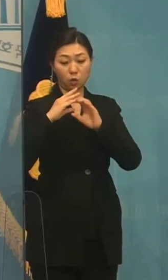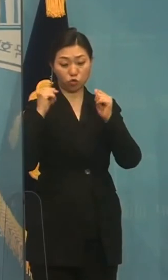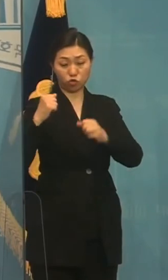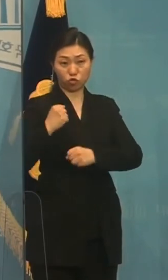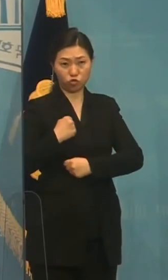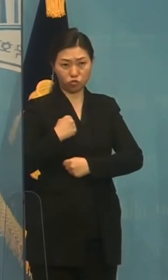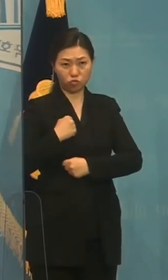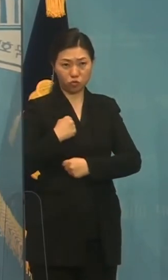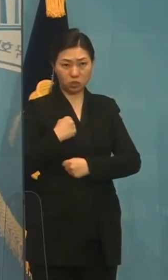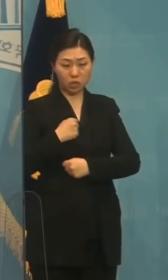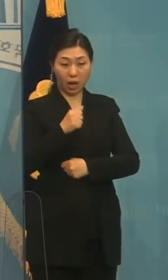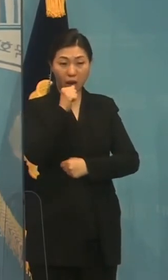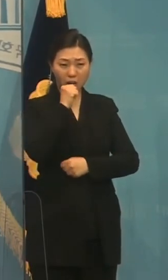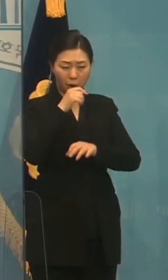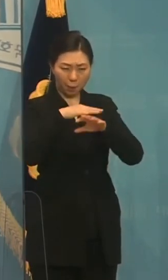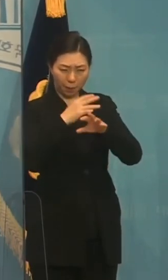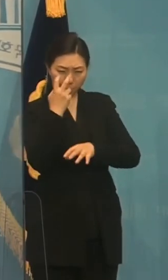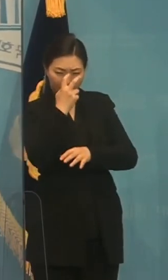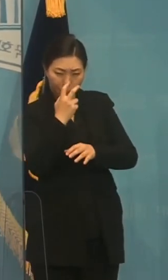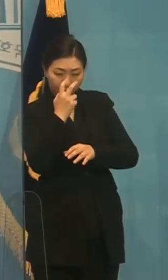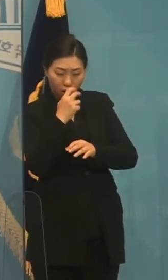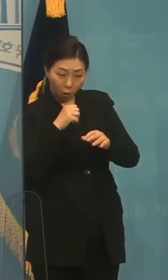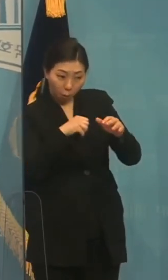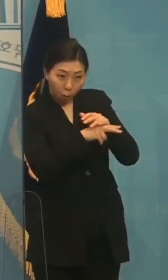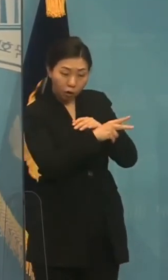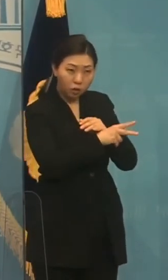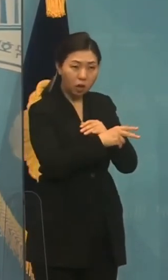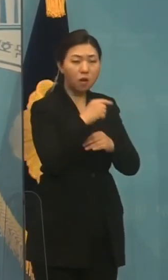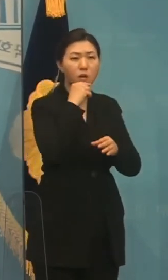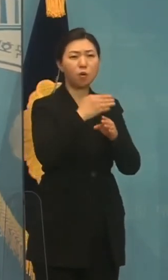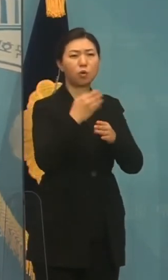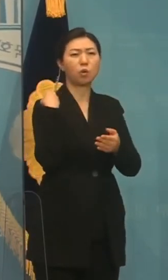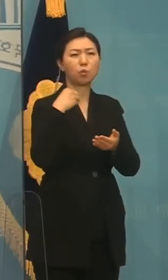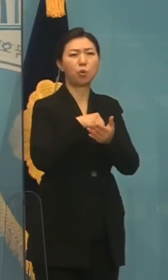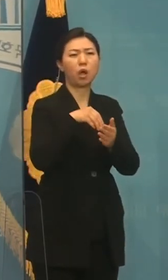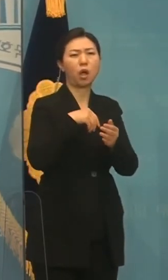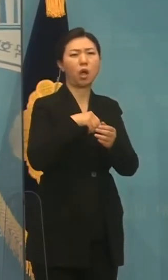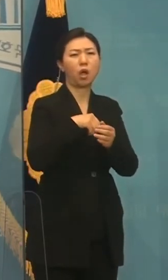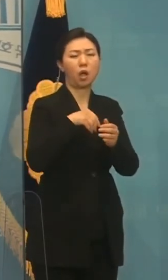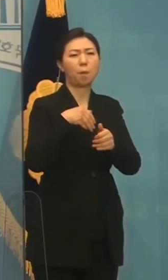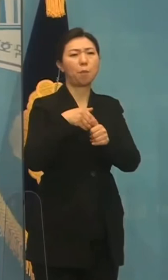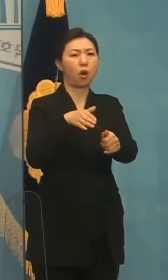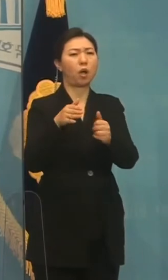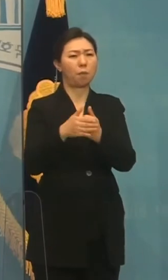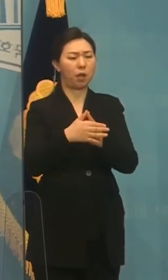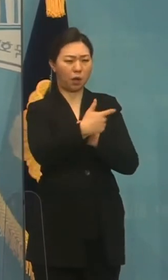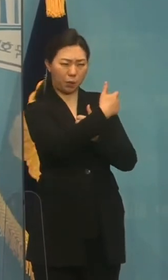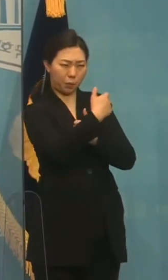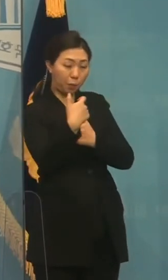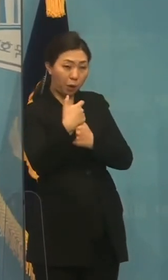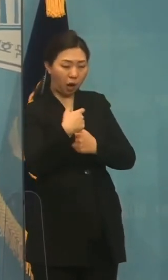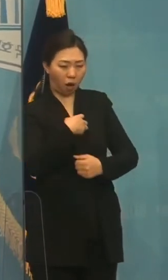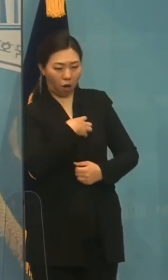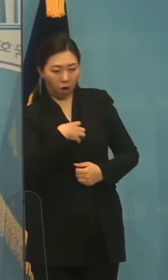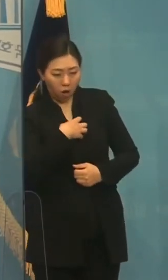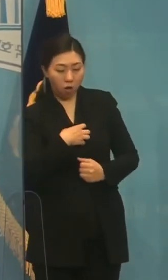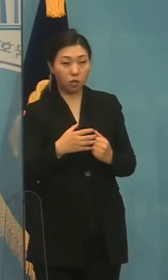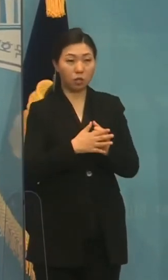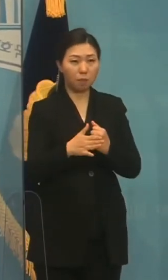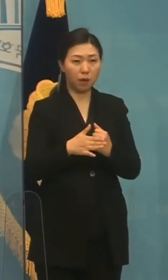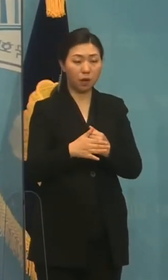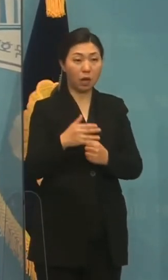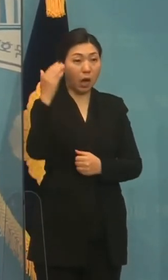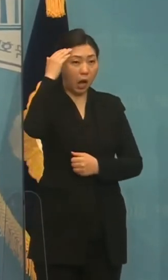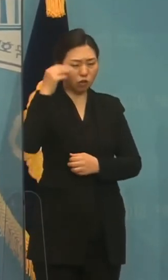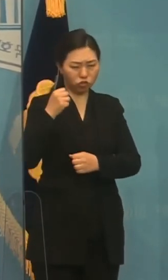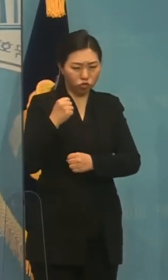과정에서 북한에 되돌려 보낼까봐, 총에 맞을까봐 우리 군을 피해 다녔다는 증언은